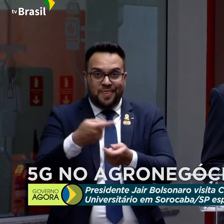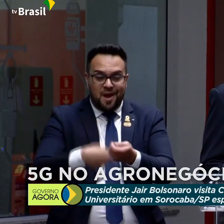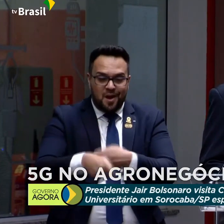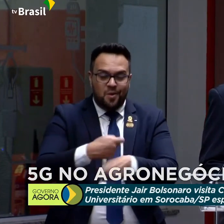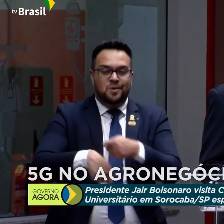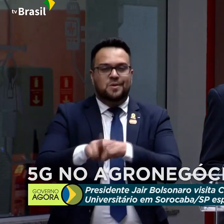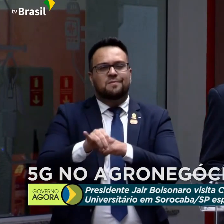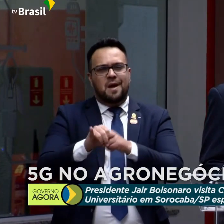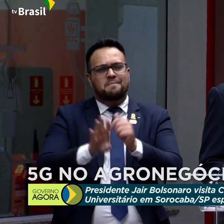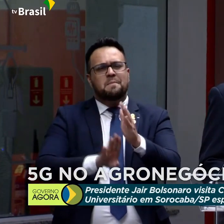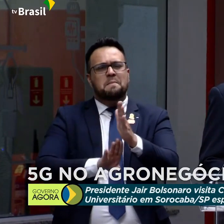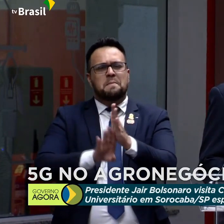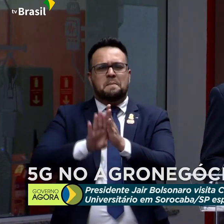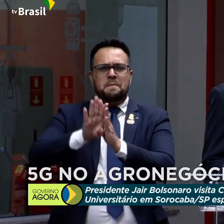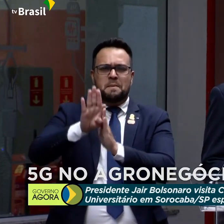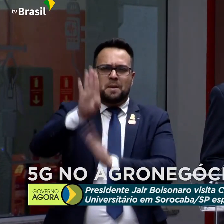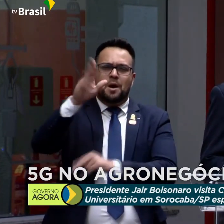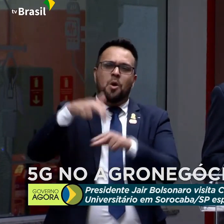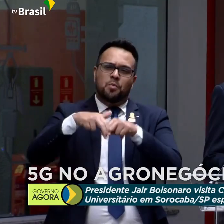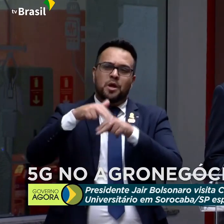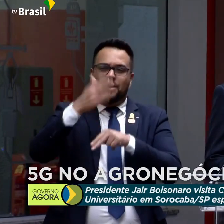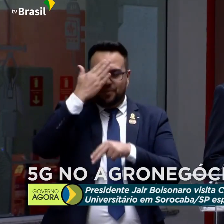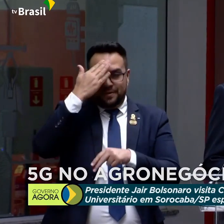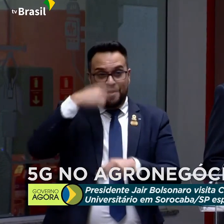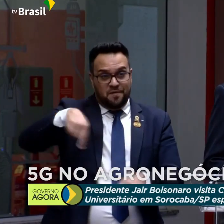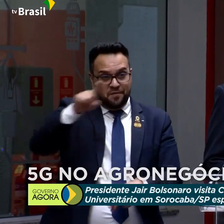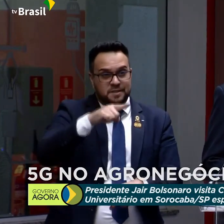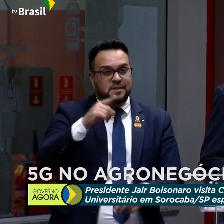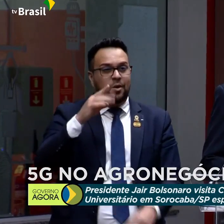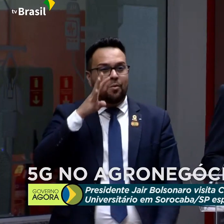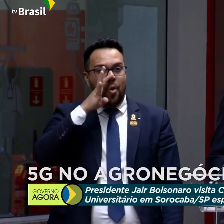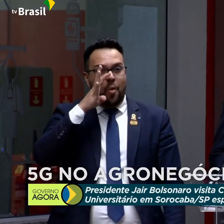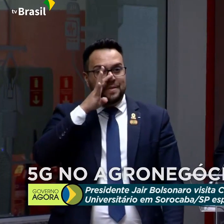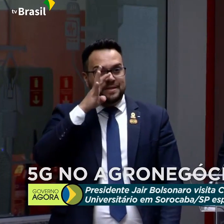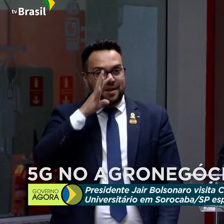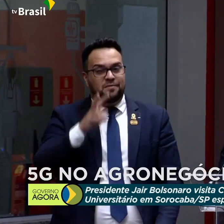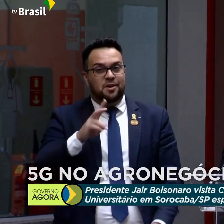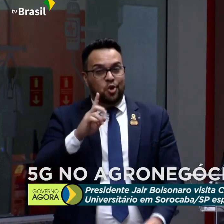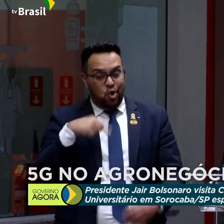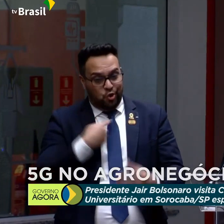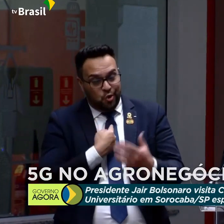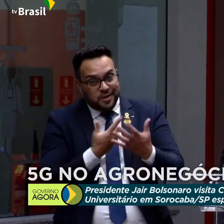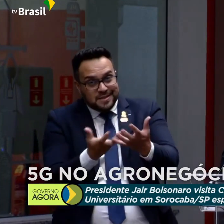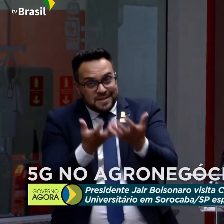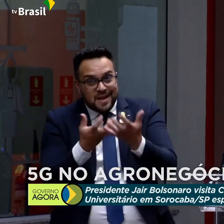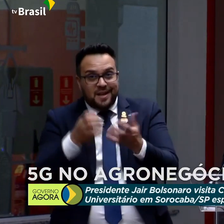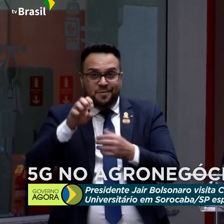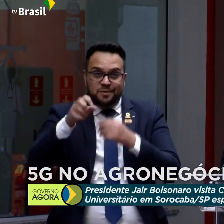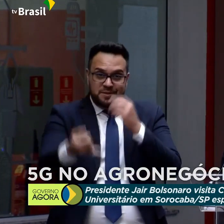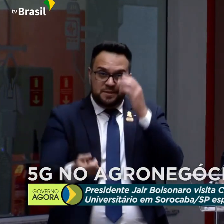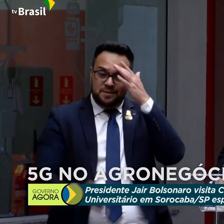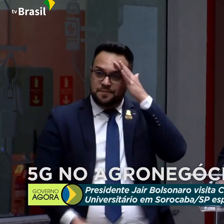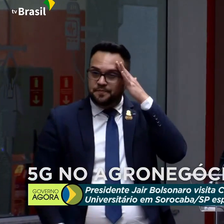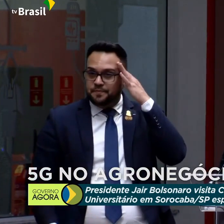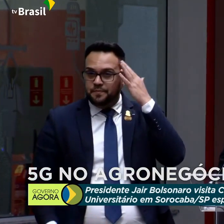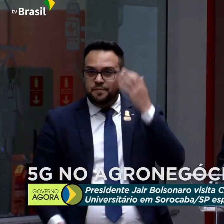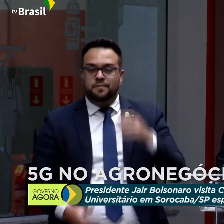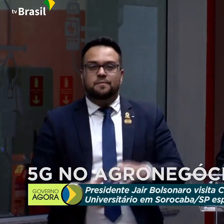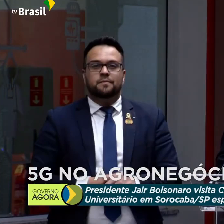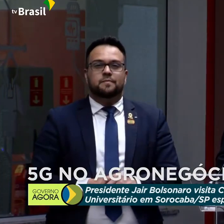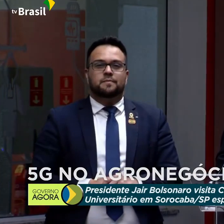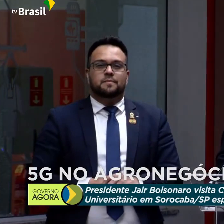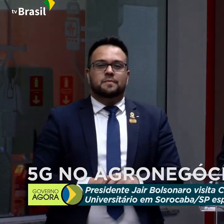que todos vocês estão olhando e observando, e nós queremos sim. Tive essa semana com o ministro